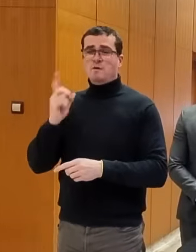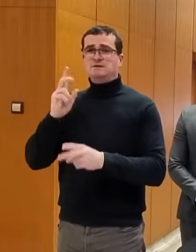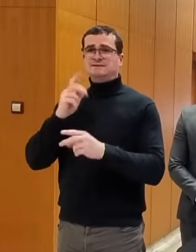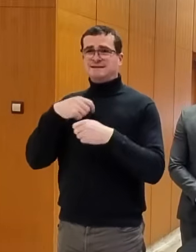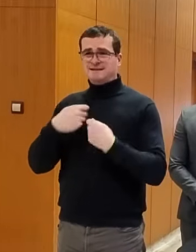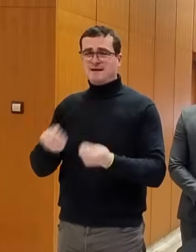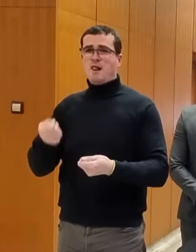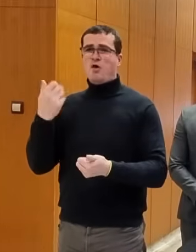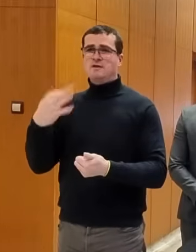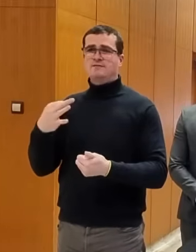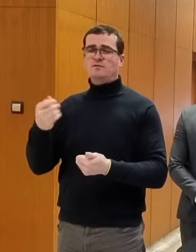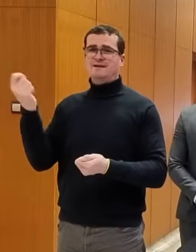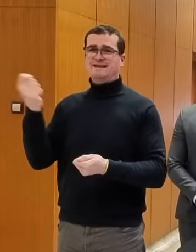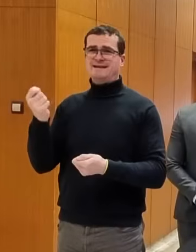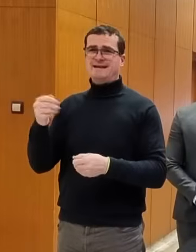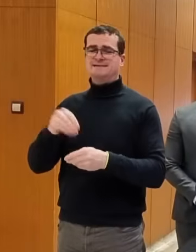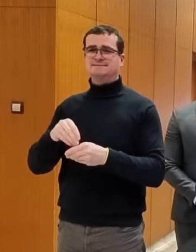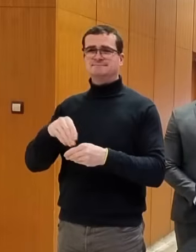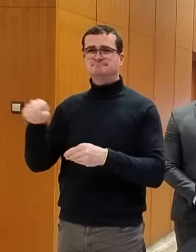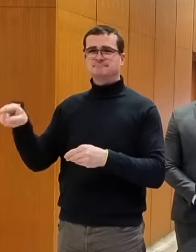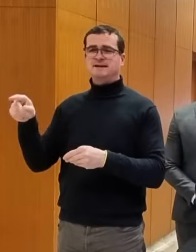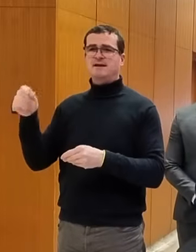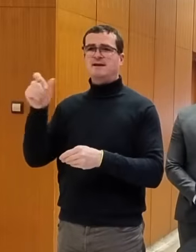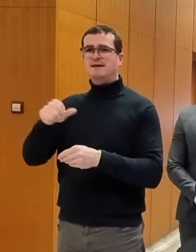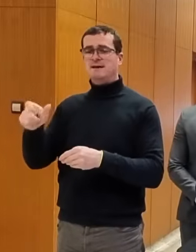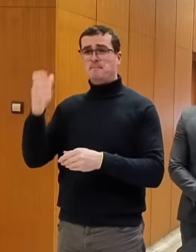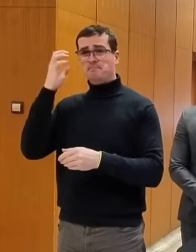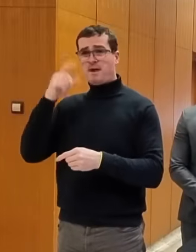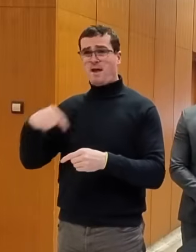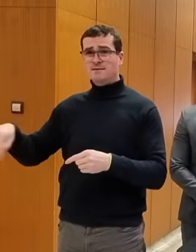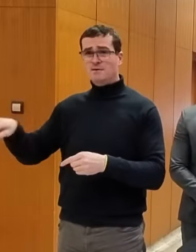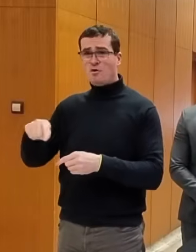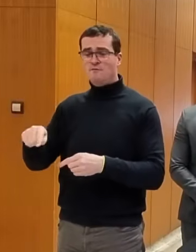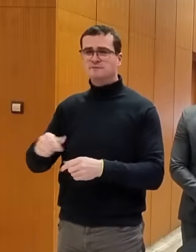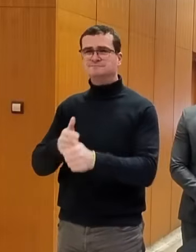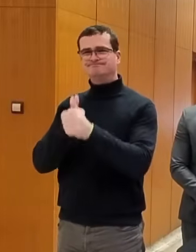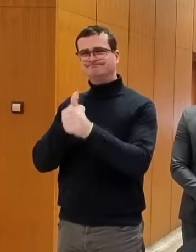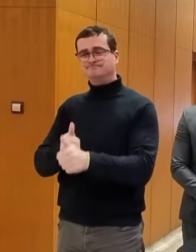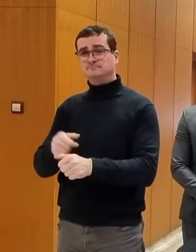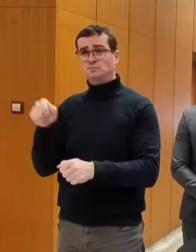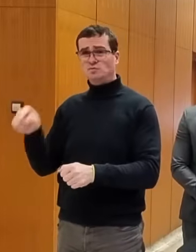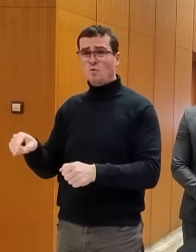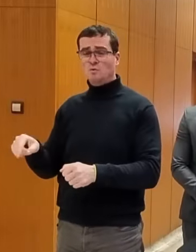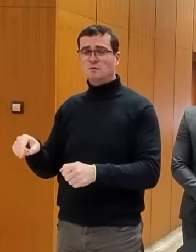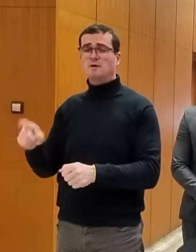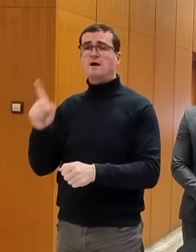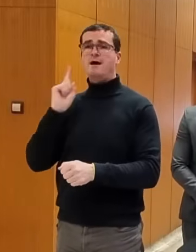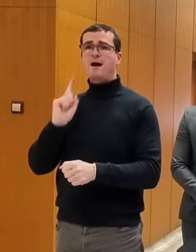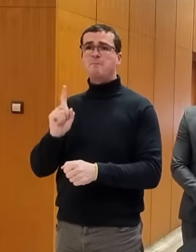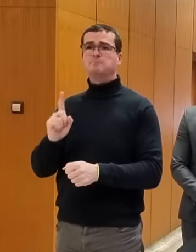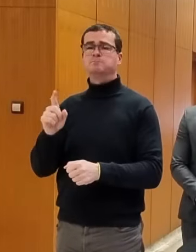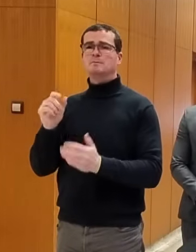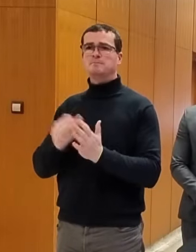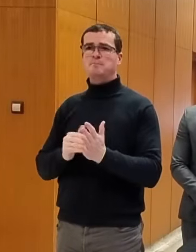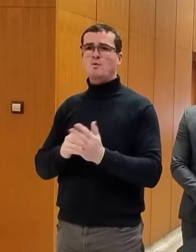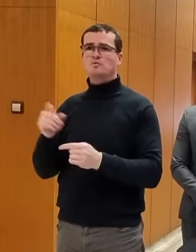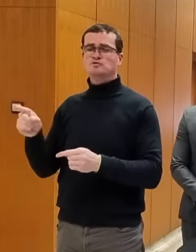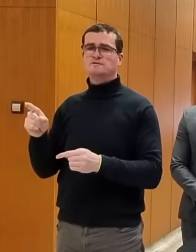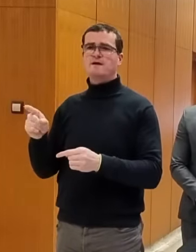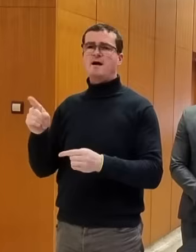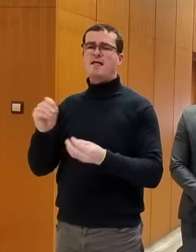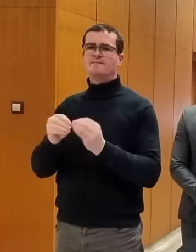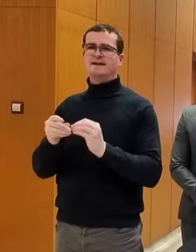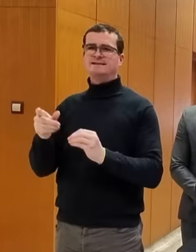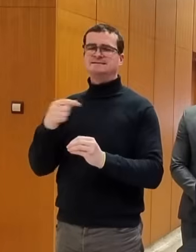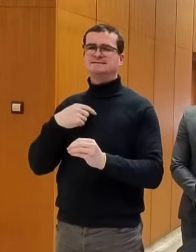mohol individualizovať trest pre jednotlivých páchateľov s dôrazom na to, aby používal